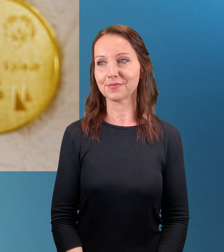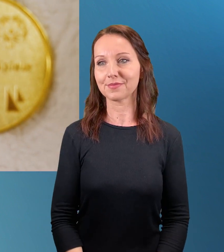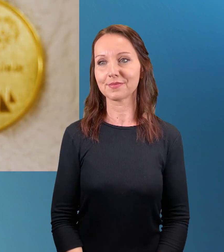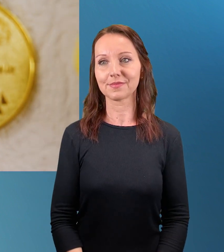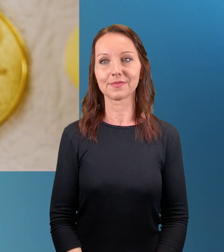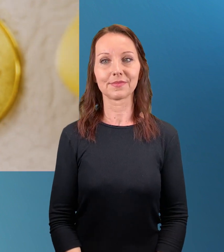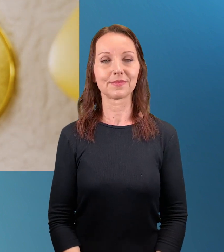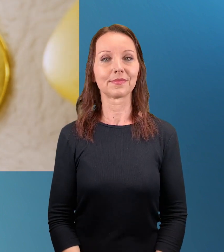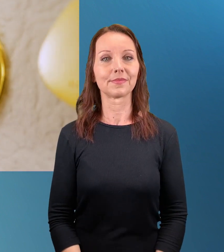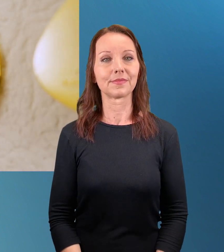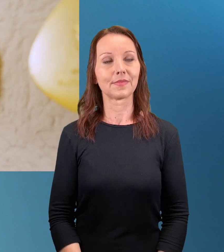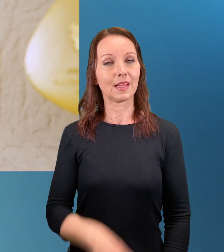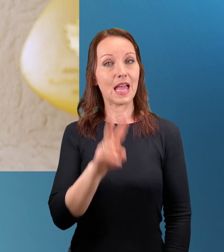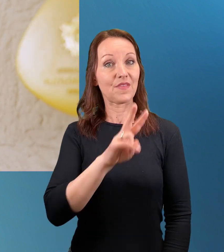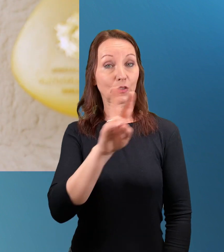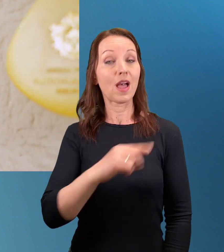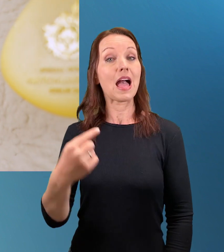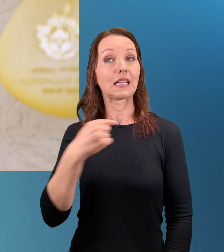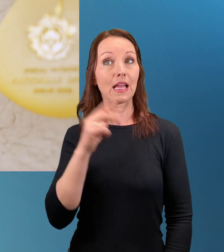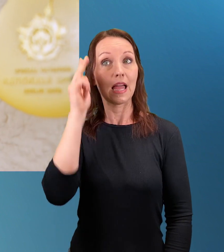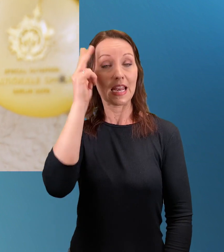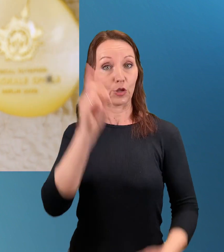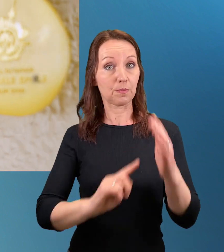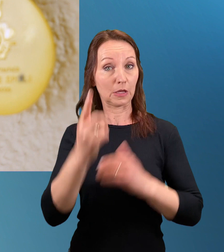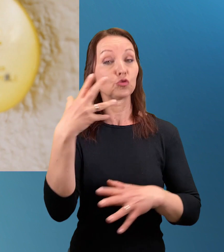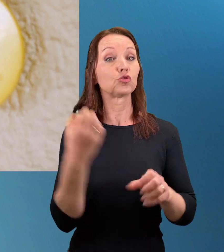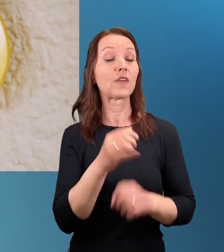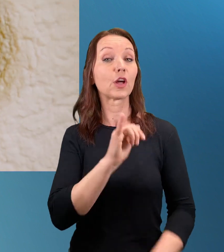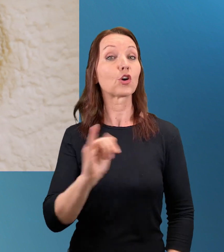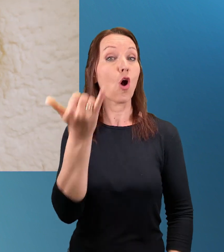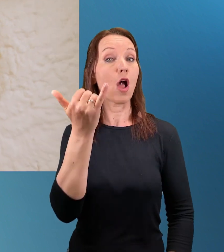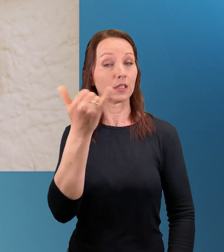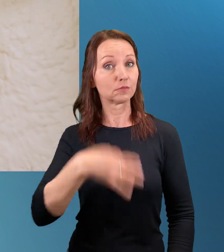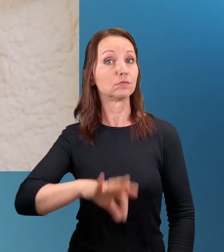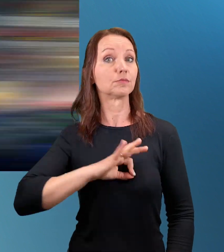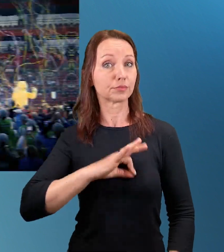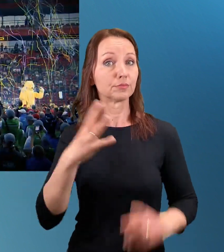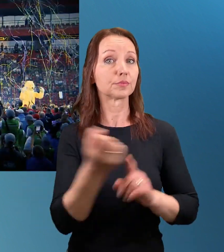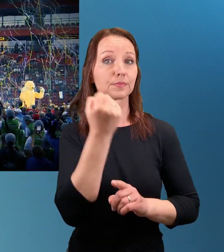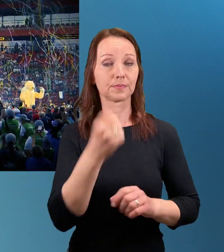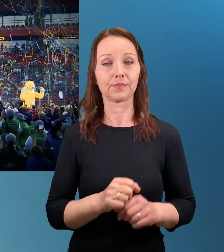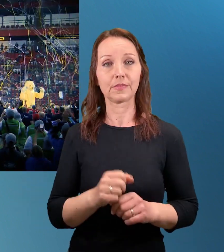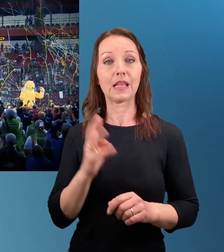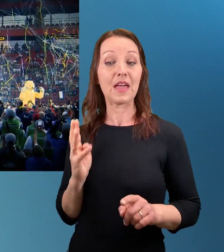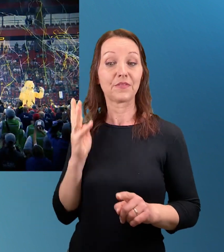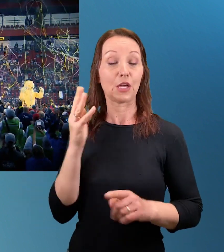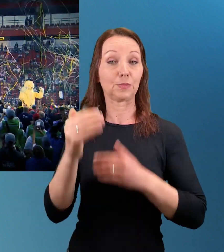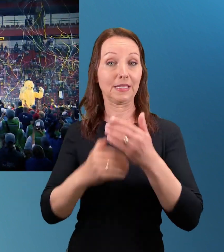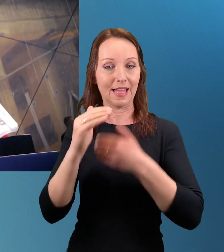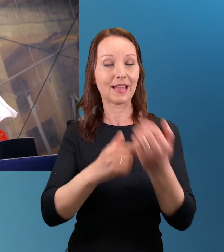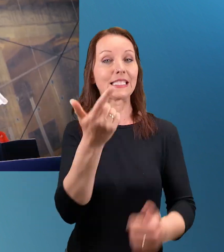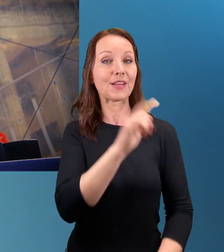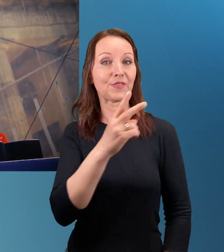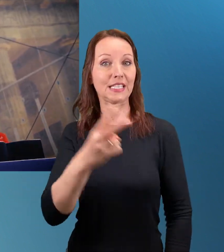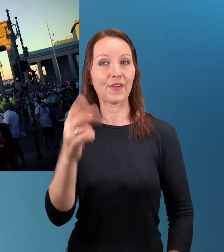Viktoria holte in Kiel bei den nationalen Meisterschaften sogar Gold. Vier Jahre später, also 2022, bei der